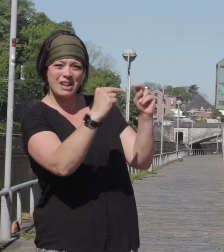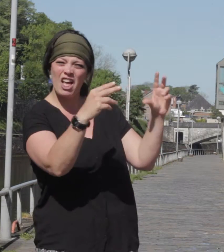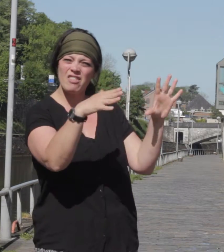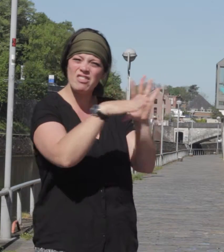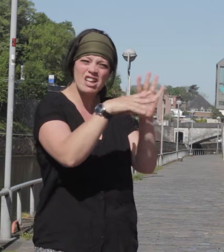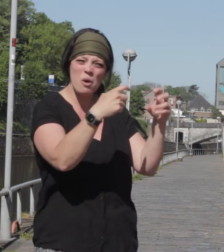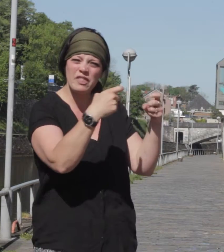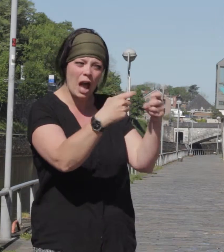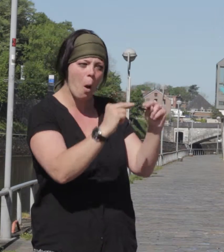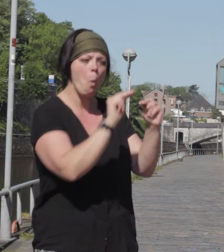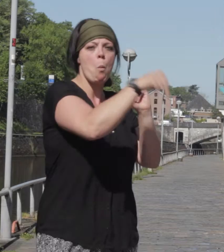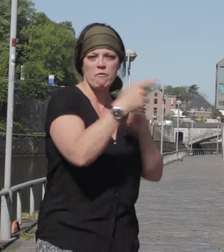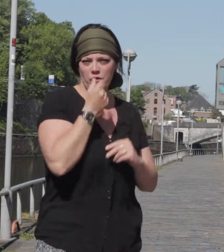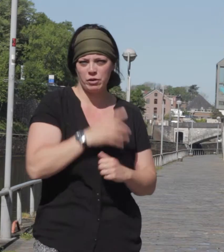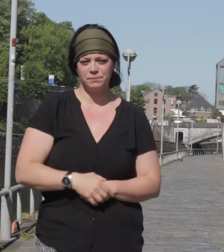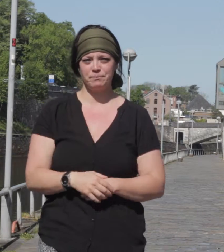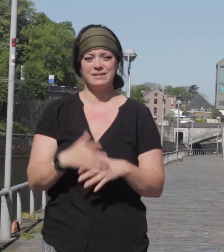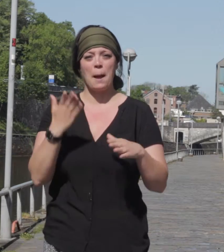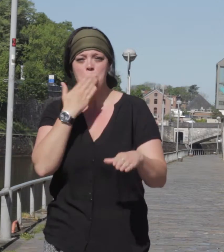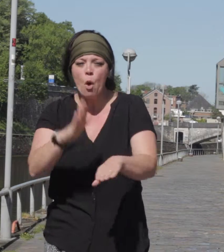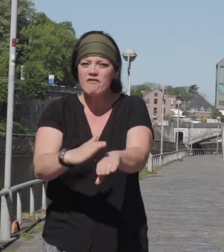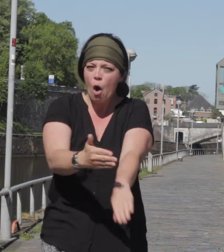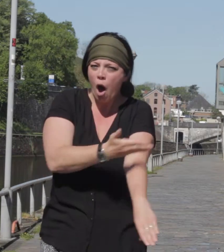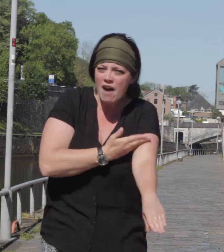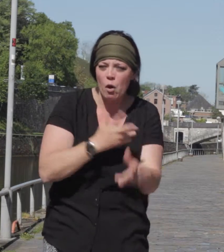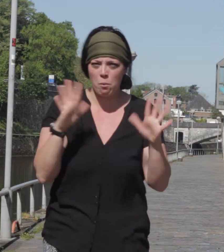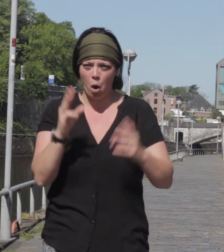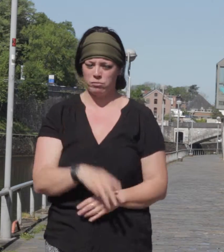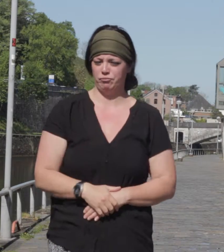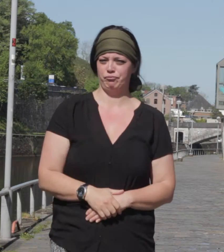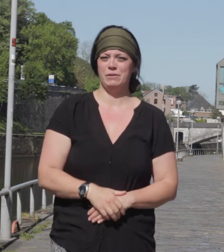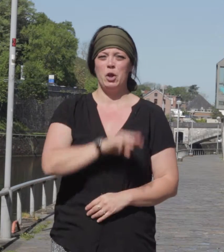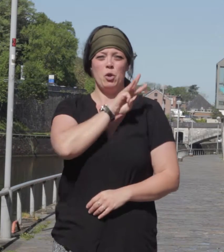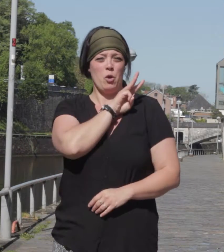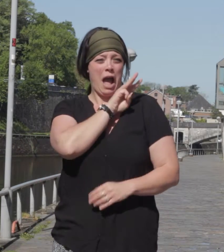seule différence de niveau à franchir. Annoncez-nous votre horaire d'arrivée à l'adresse